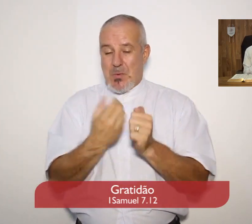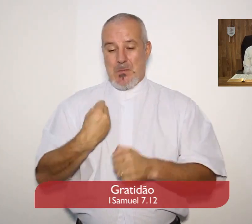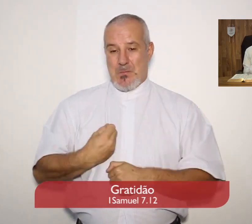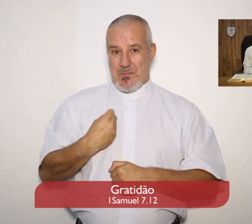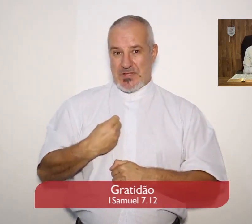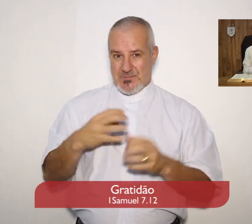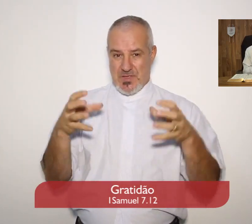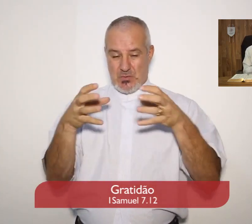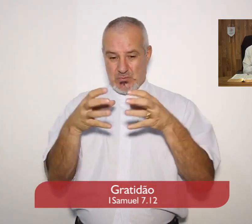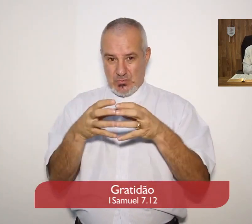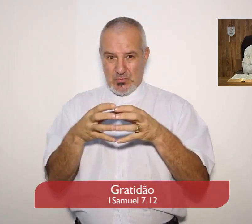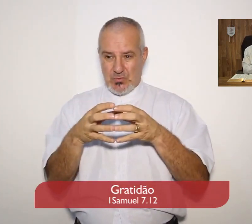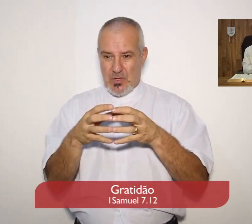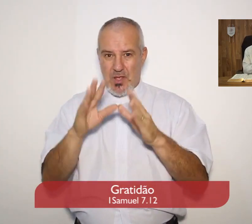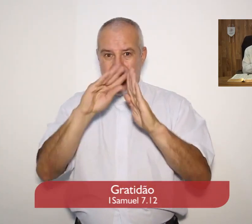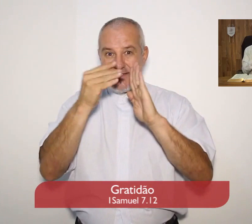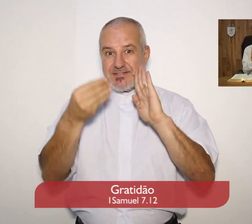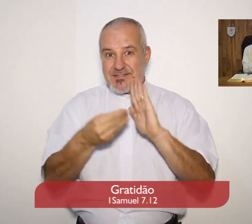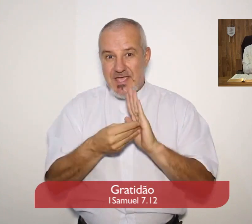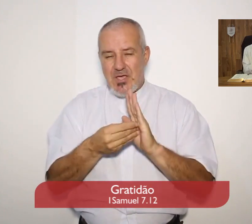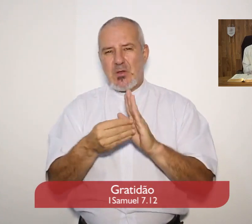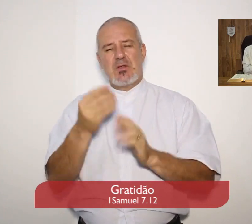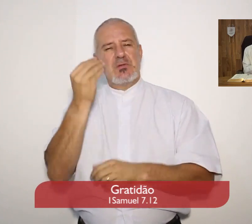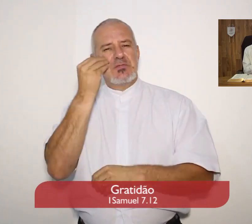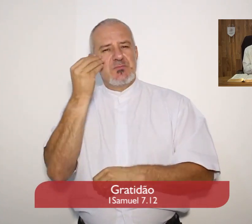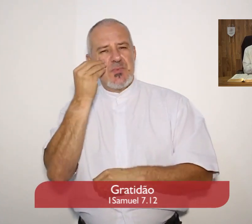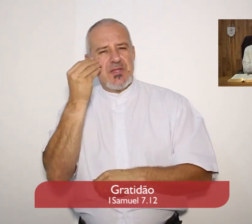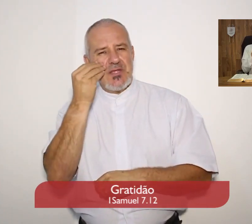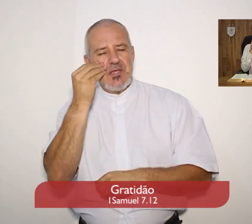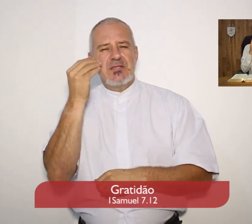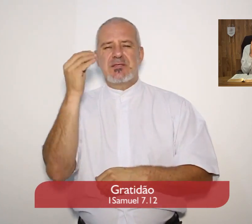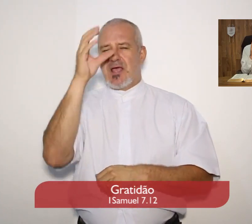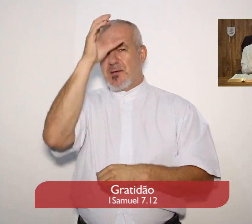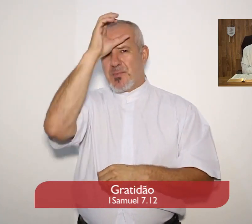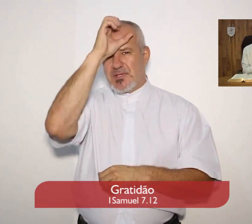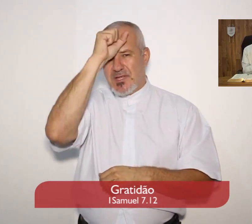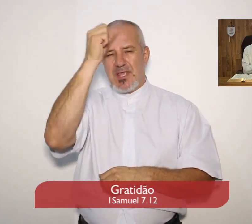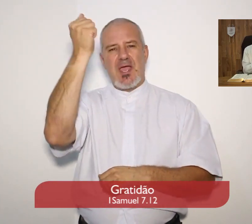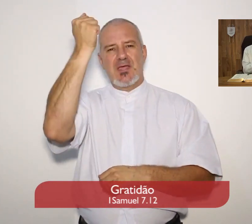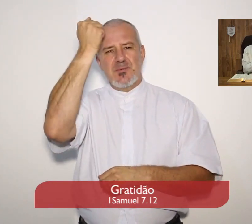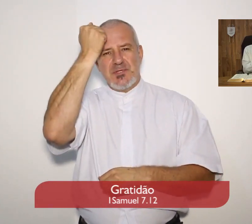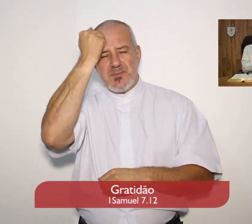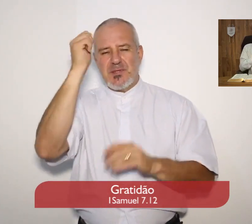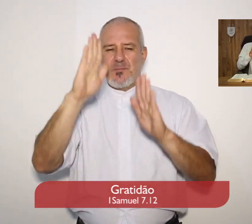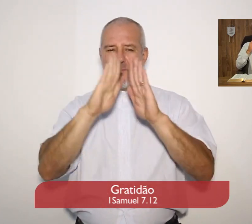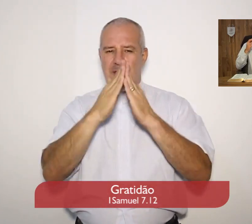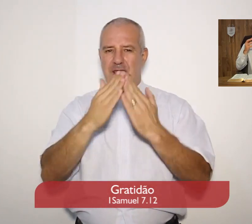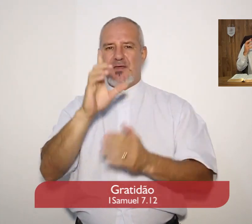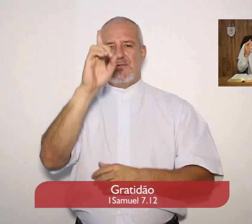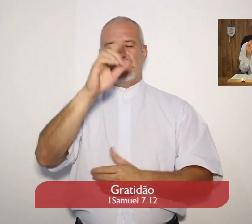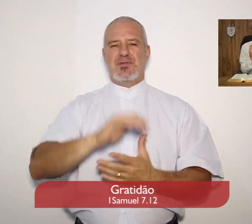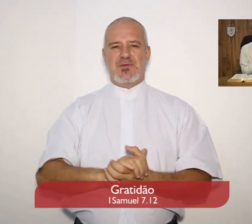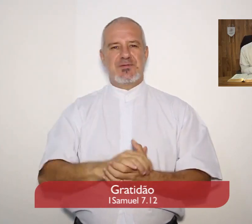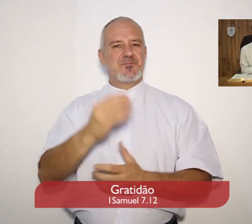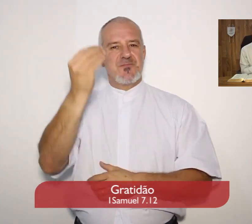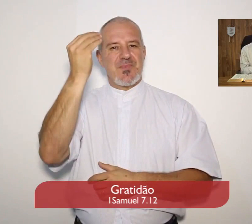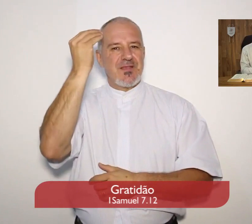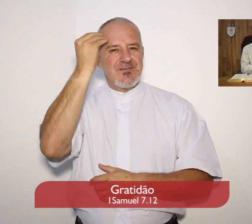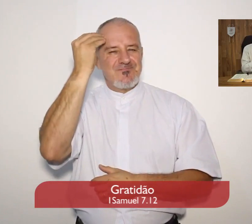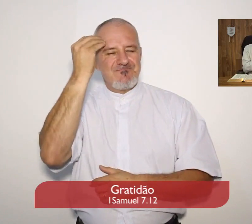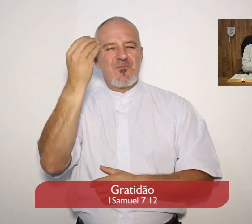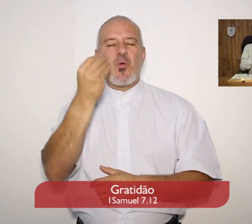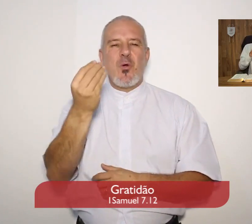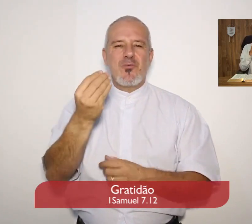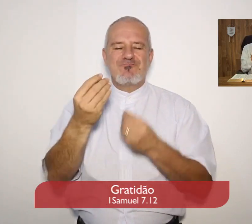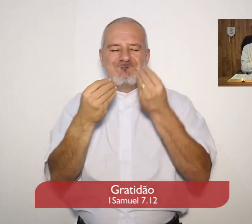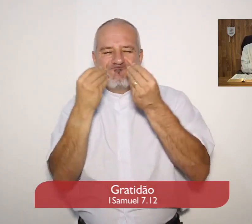experiência vivida em Mispá, é uma experiência de arrependimento, uma experiência de confissão,